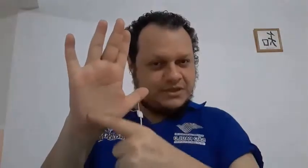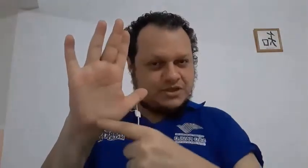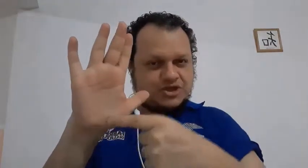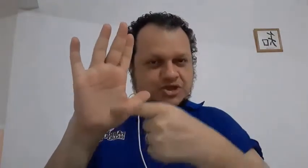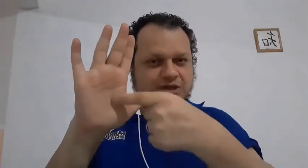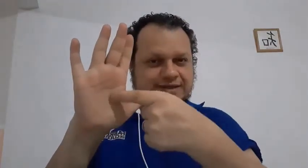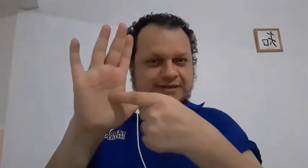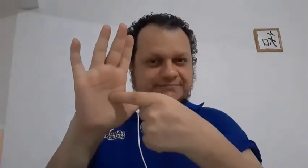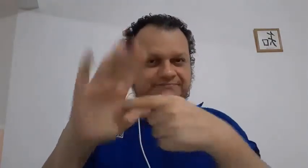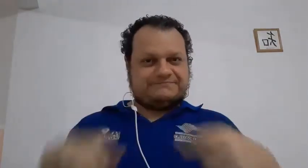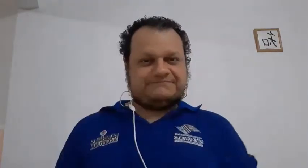J.